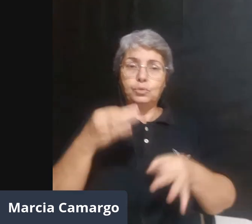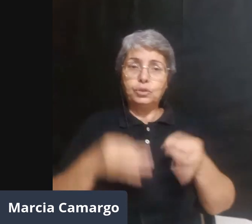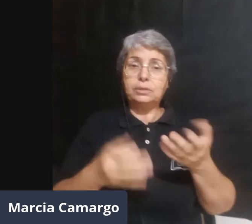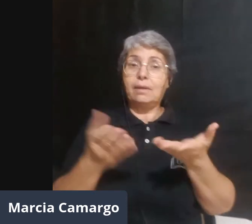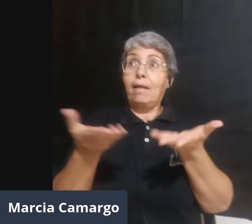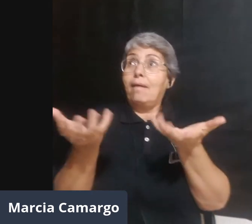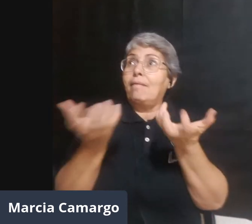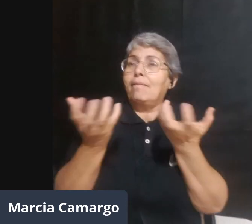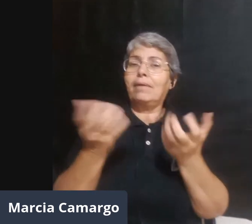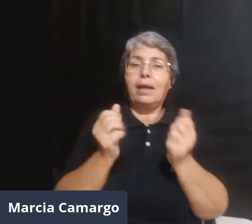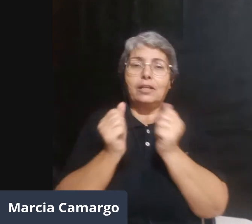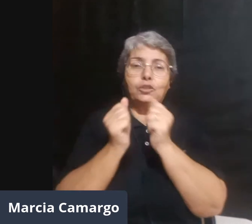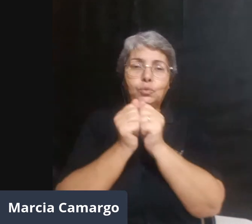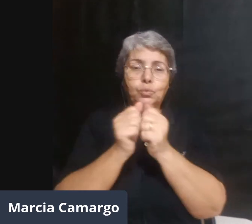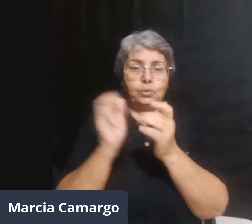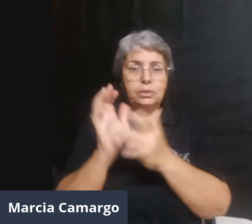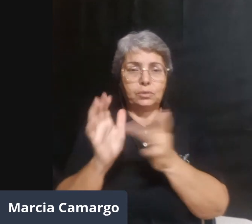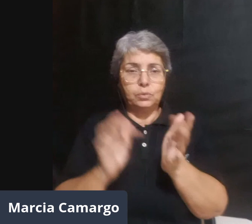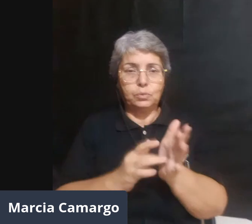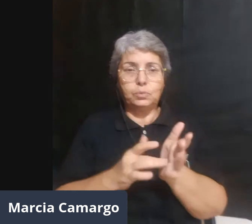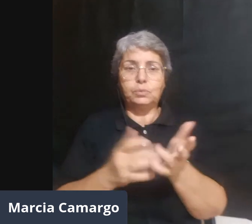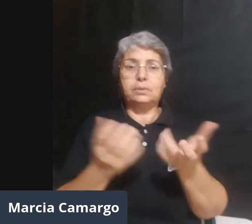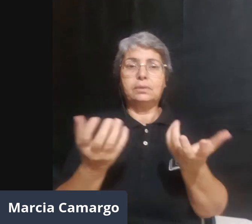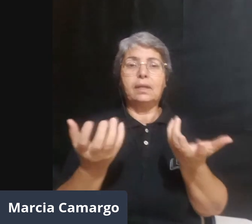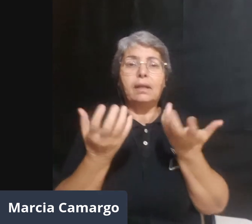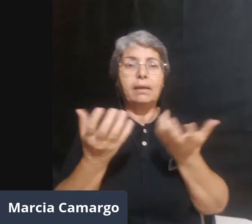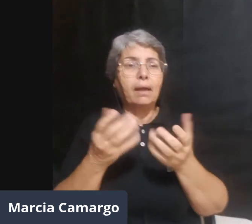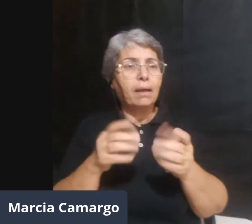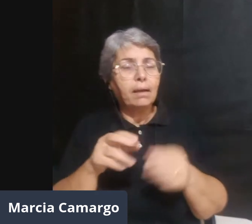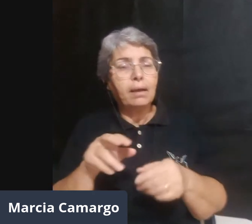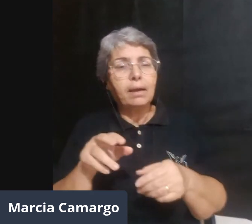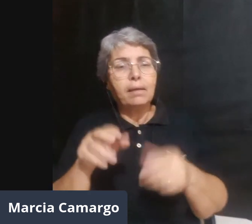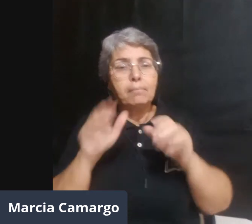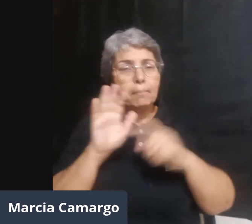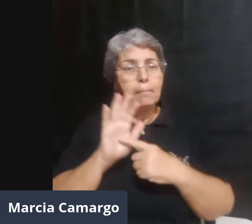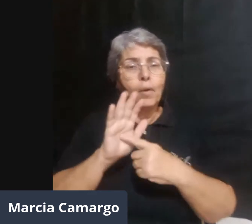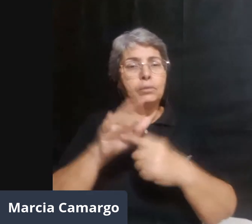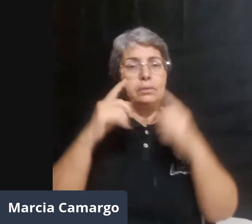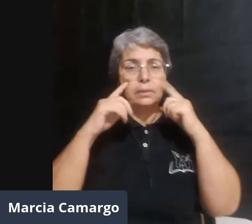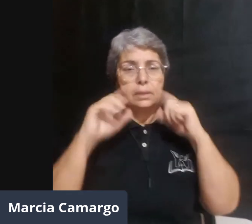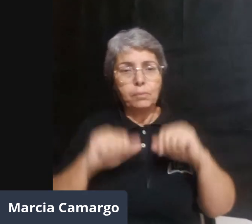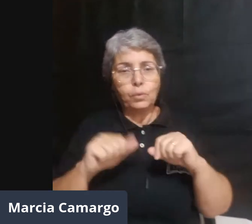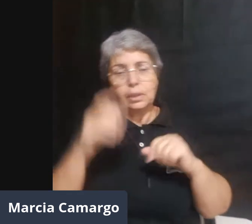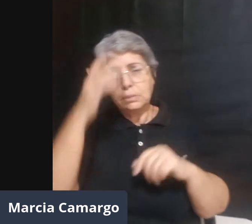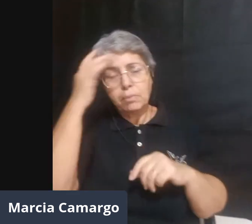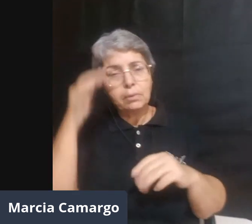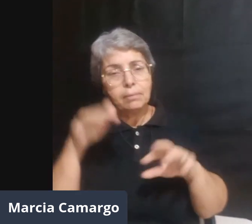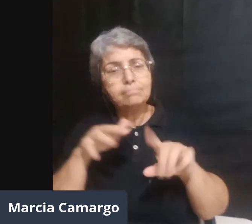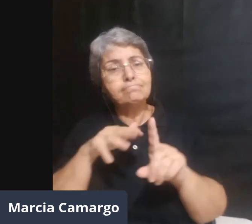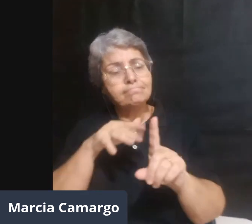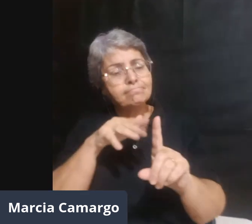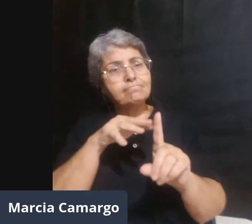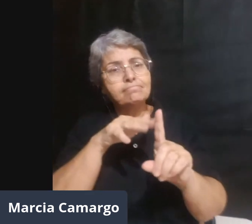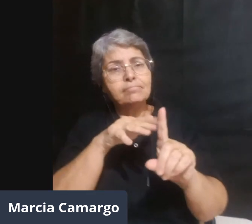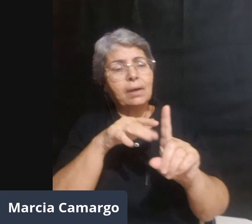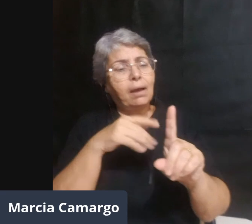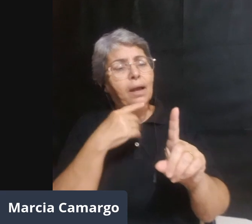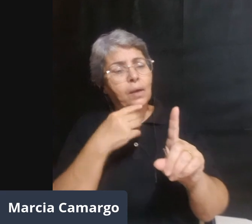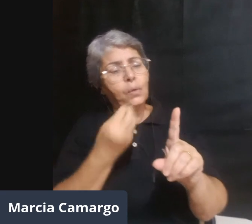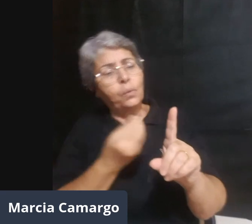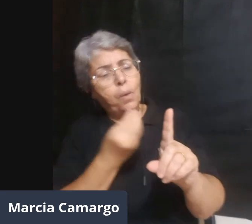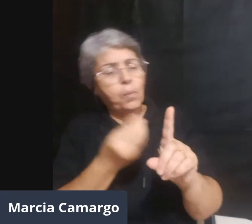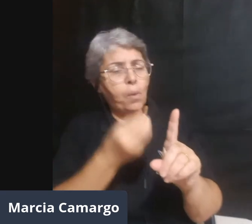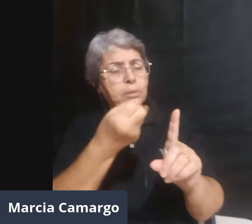saber mais a respeito de suas crenças e, enfim, conhecerão ao seu Deus. Aqueles que preferem encher seus próprios